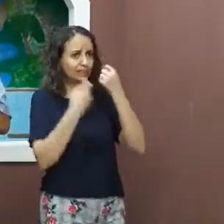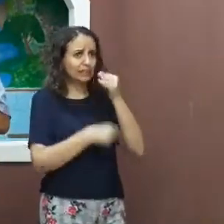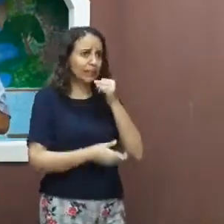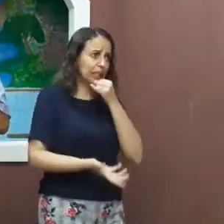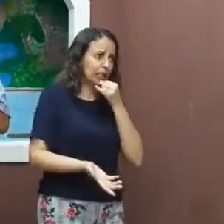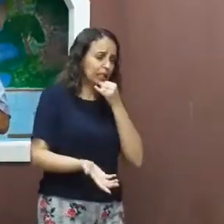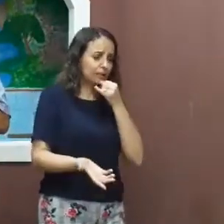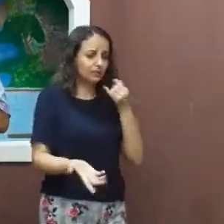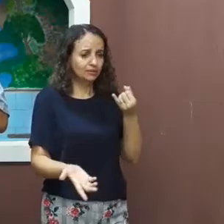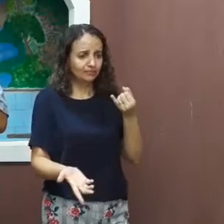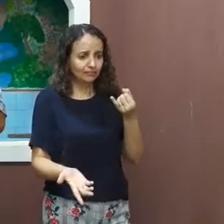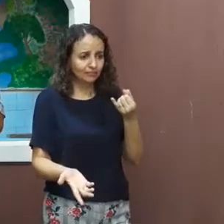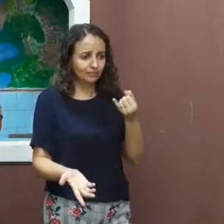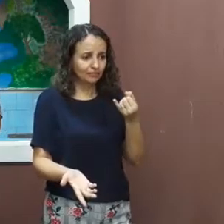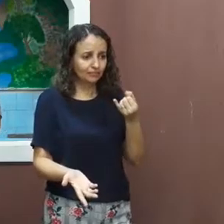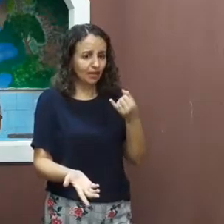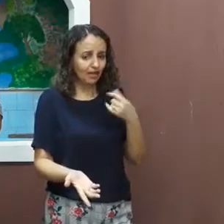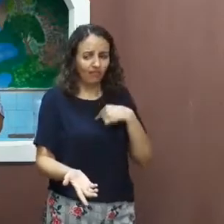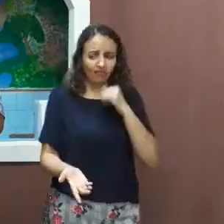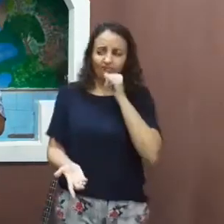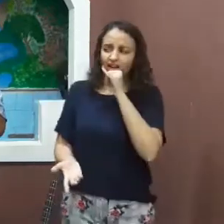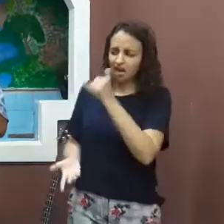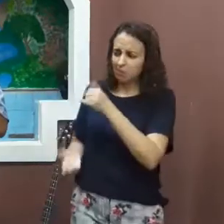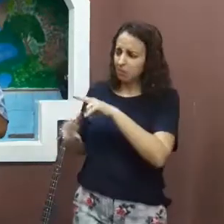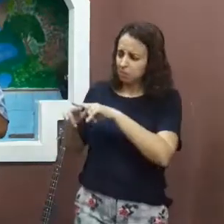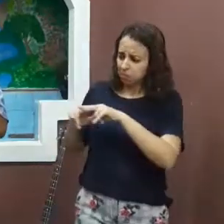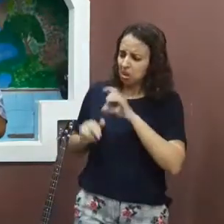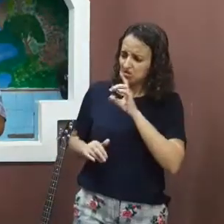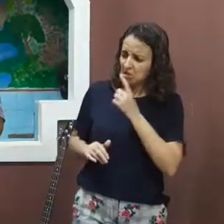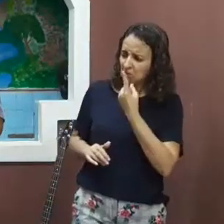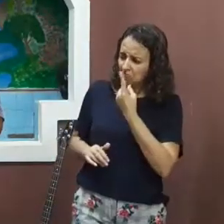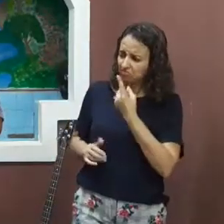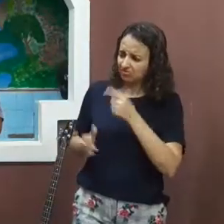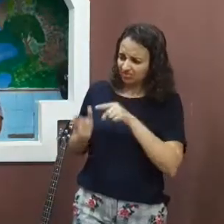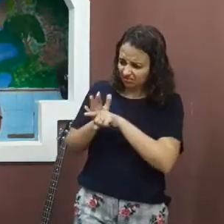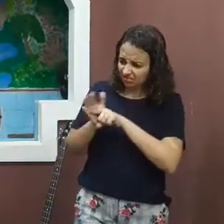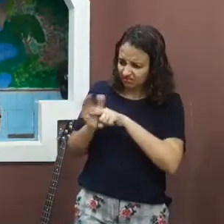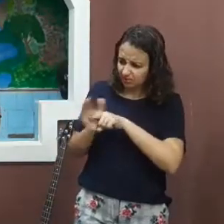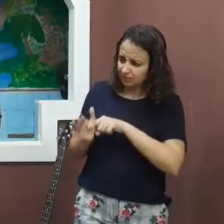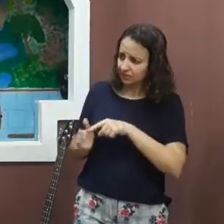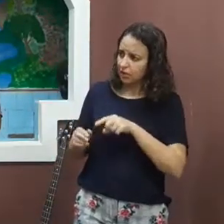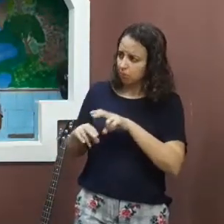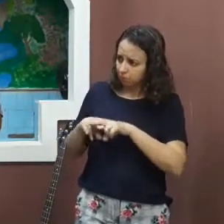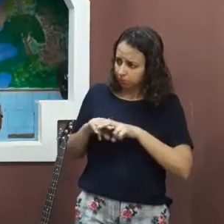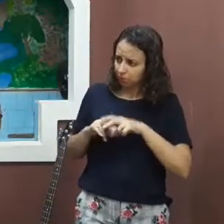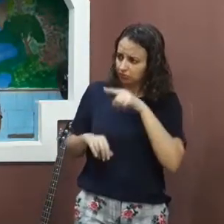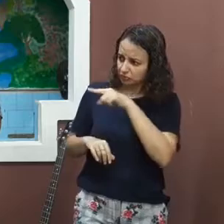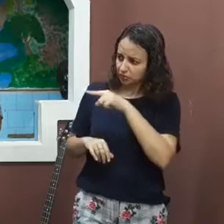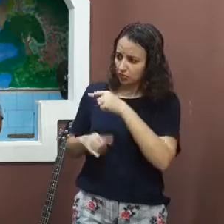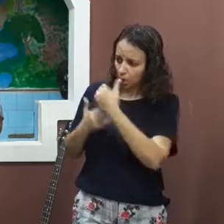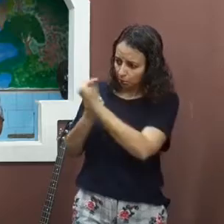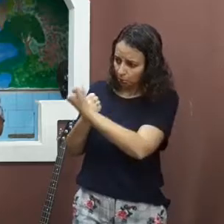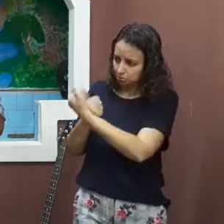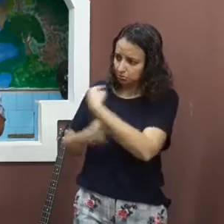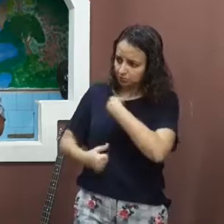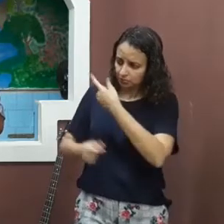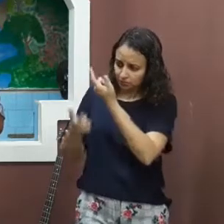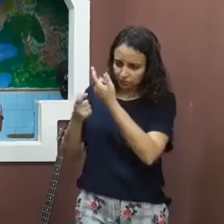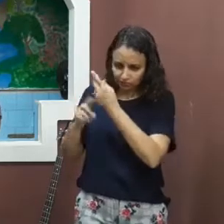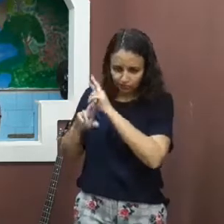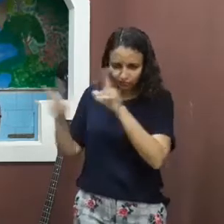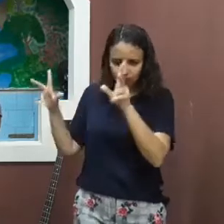triste. E você vai falar assim: pastor, você fala só por causa disso porque não é com você. É verdade, porque se fosse comigo também eu